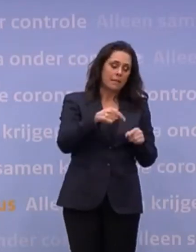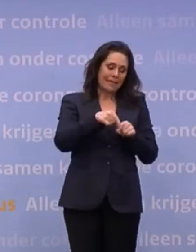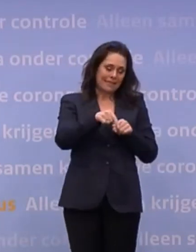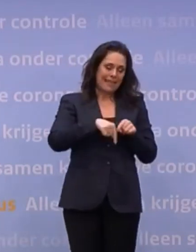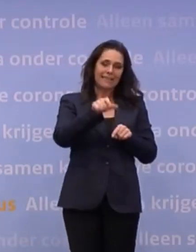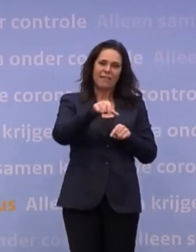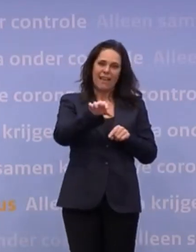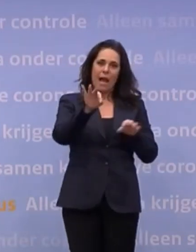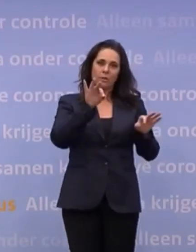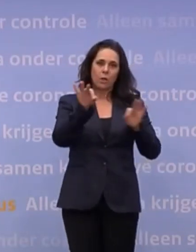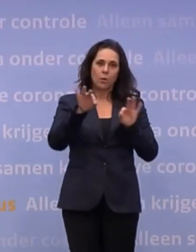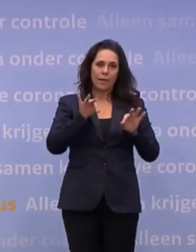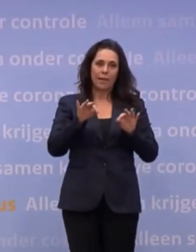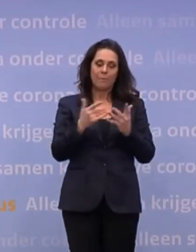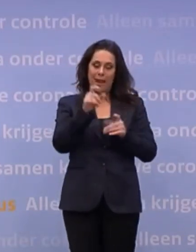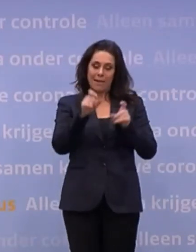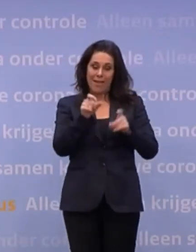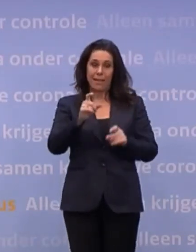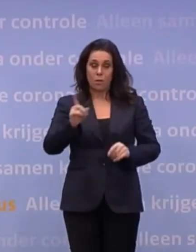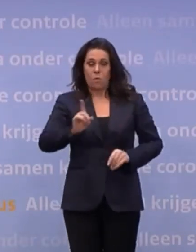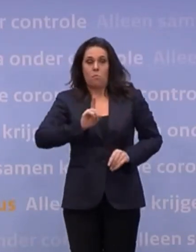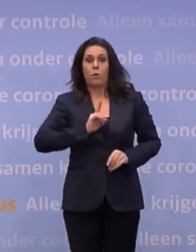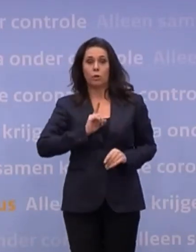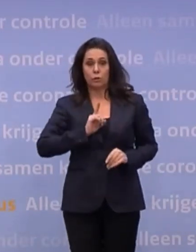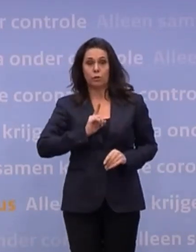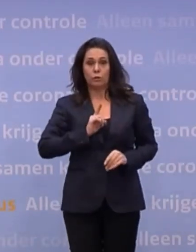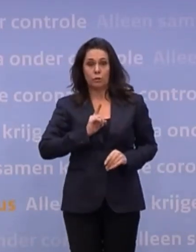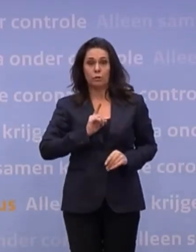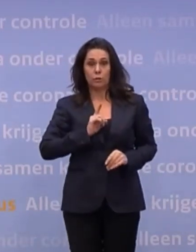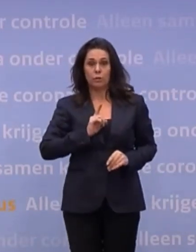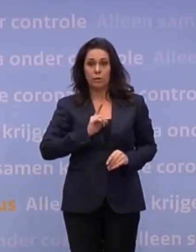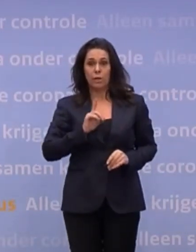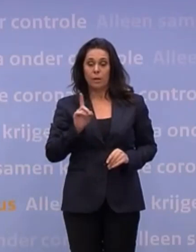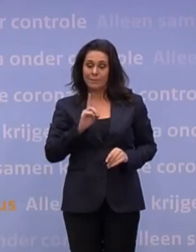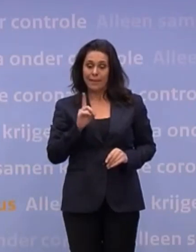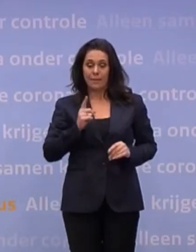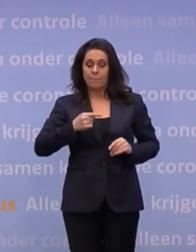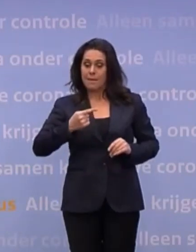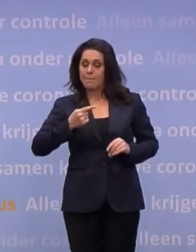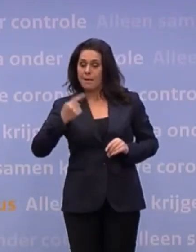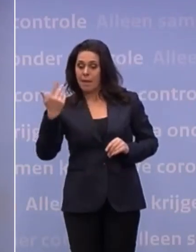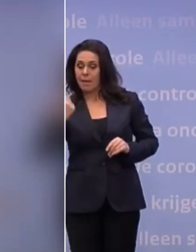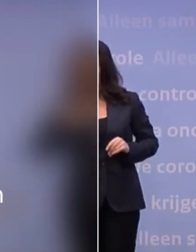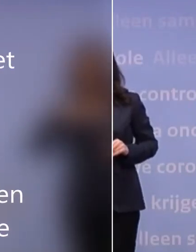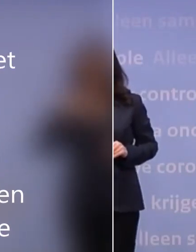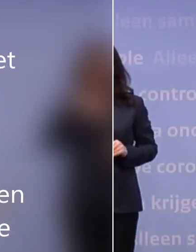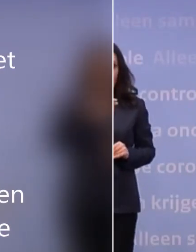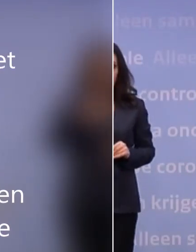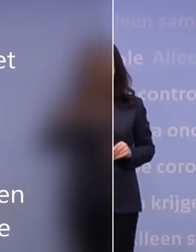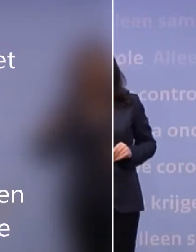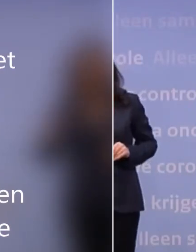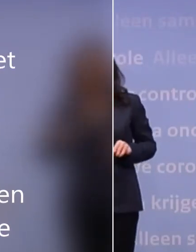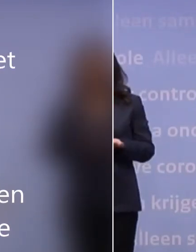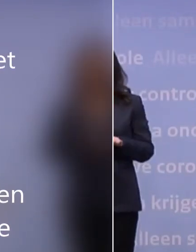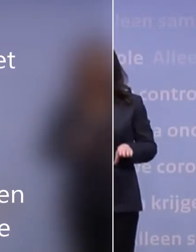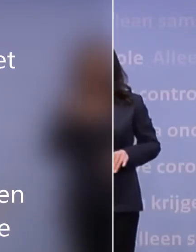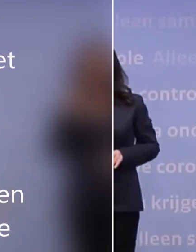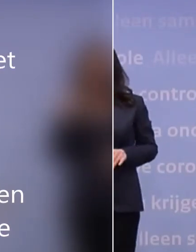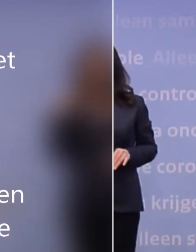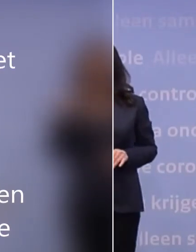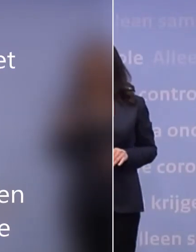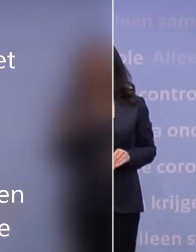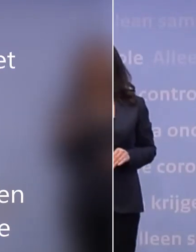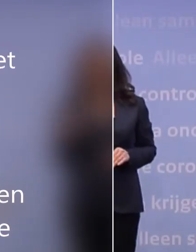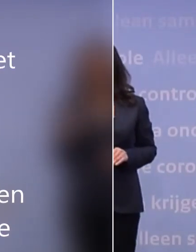Daarmee zijn ze binnen een aantal weken zijn ze aan de beurt. En dat betekent dat je in toenemende mate mensen hebt gevaccineerd, of tenminste met één prik hebt gevaccineerd, waardoor